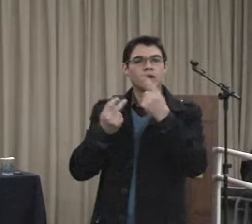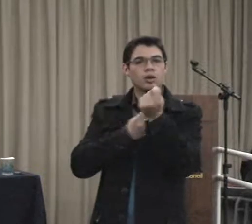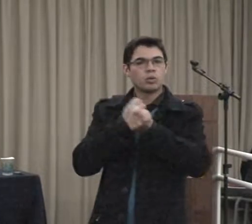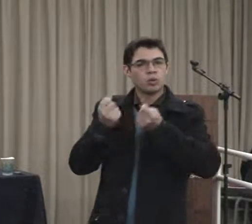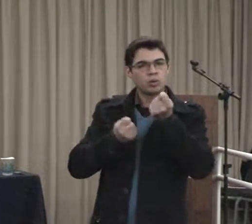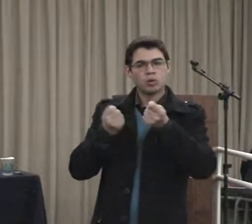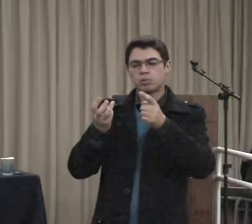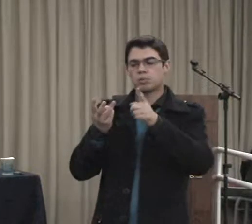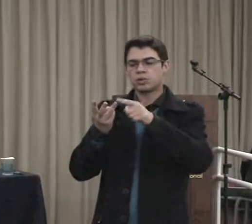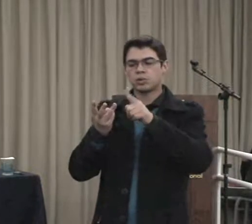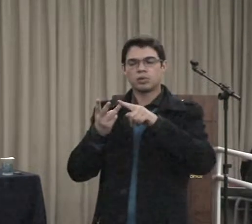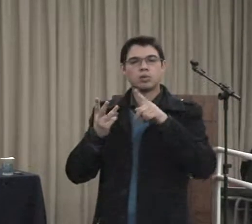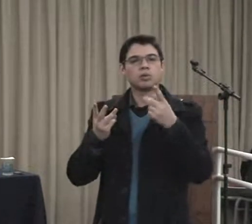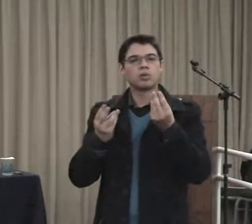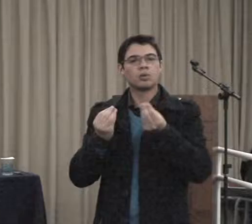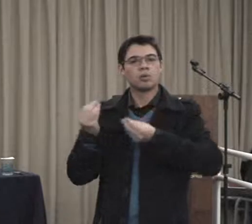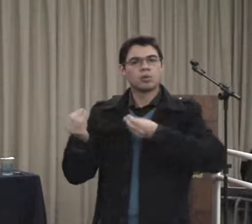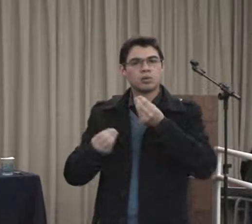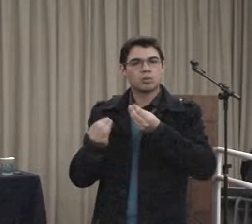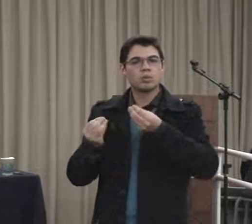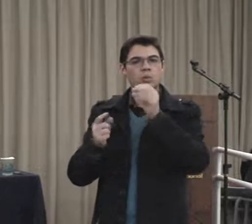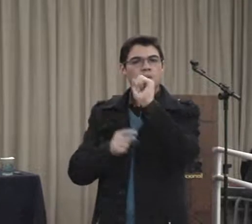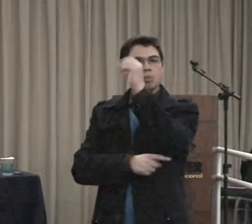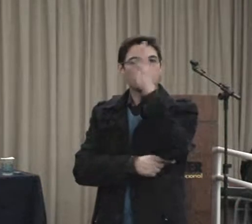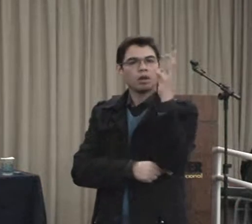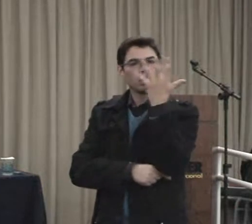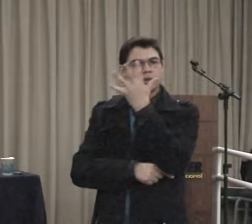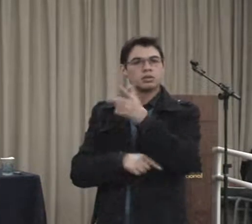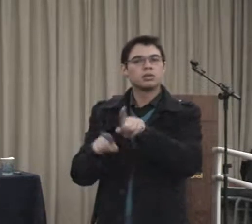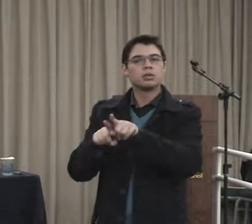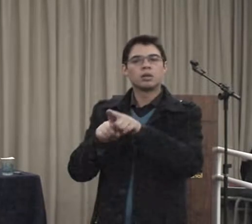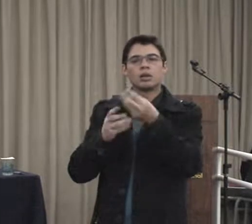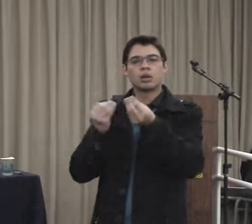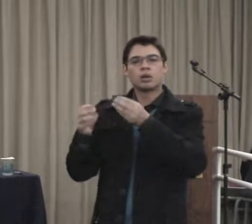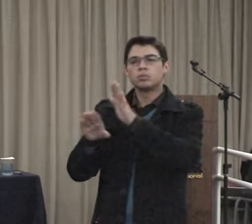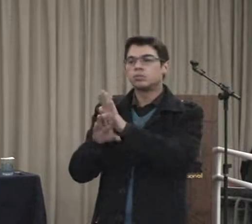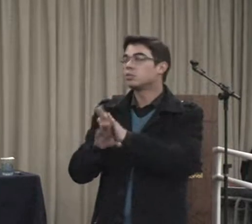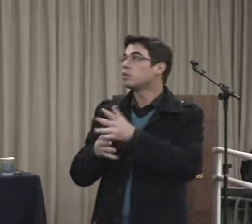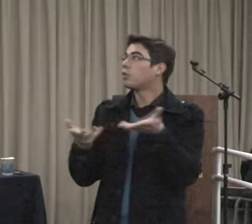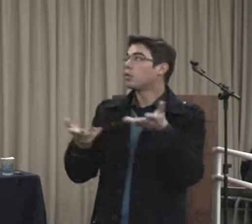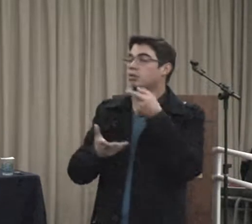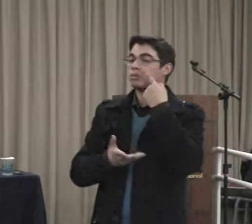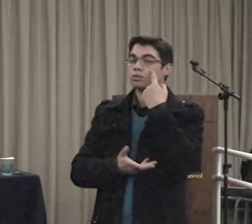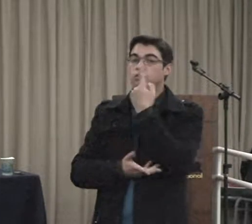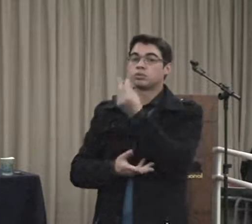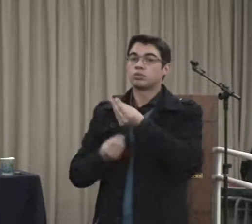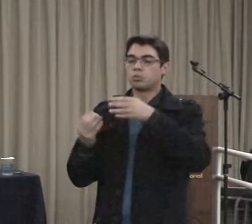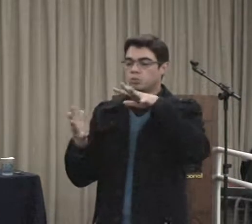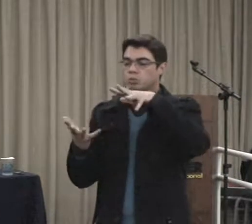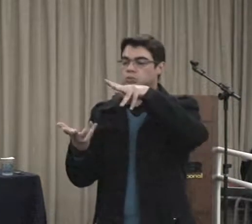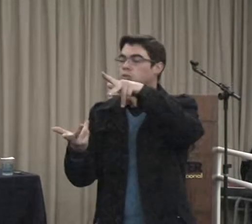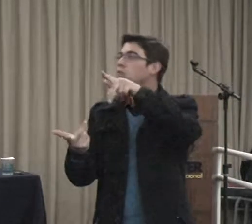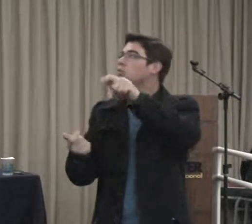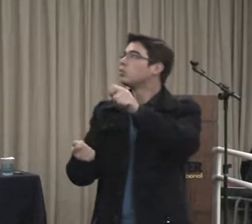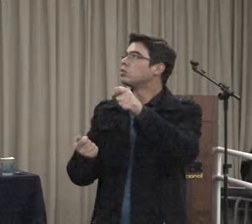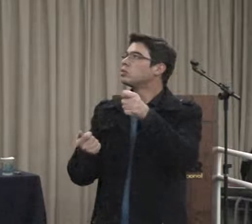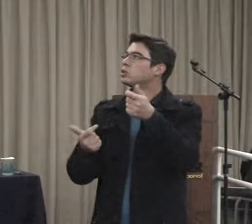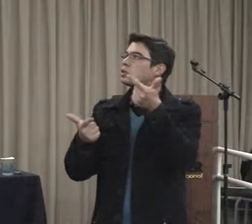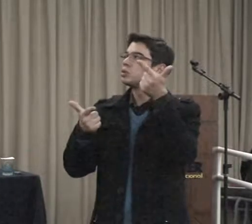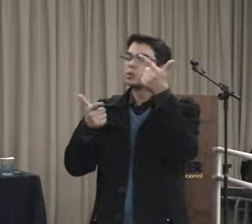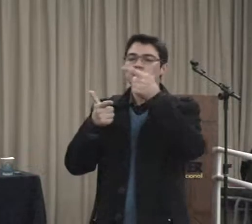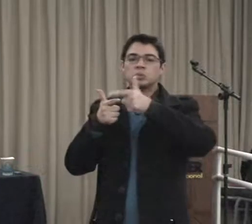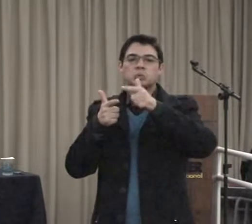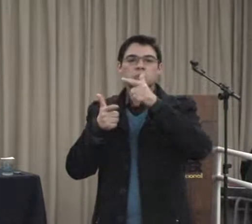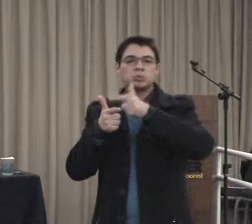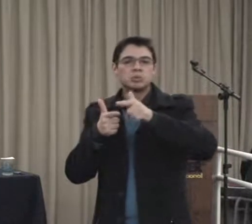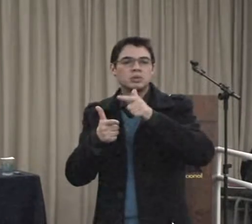Terra, nosso lar. O meio ambiente global, com seus recursos finitos, é uma preocupação comum de todas as pessoas. A proteção